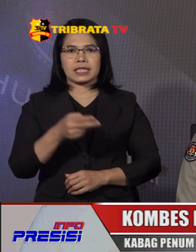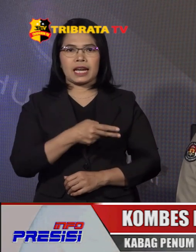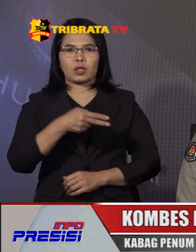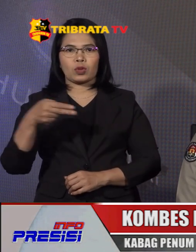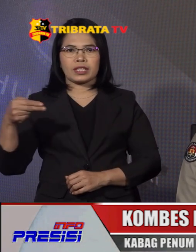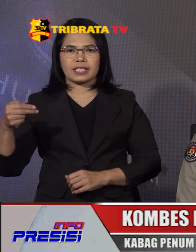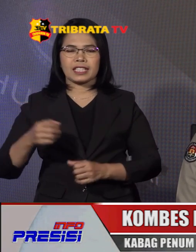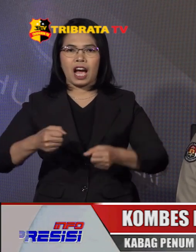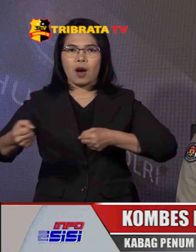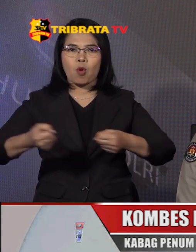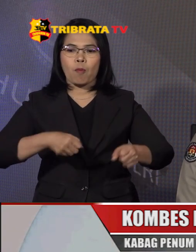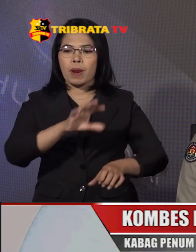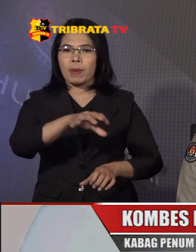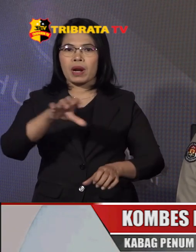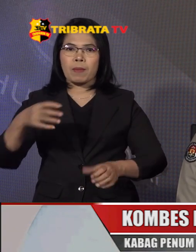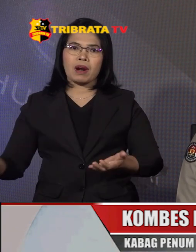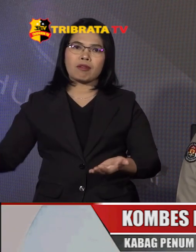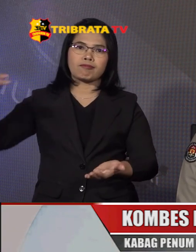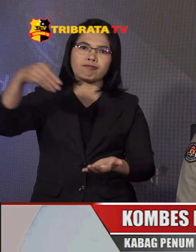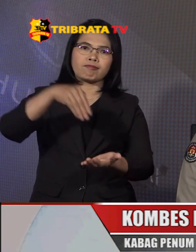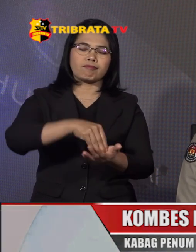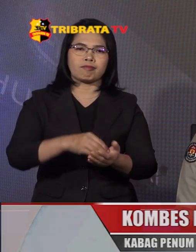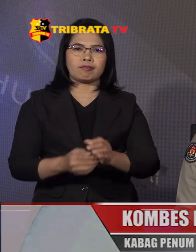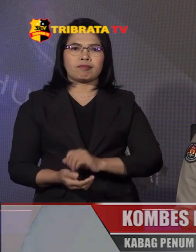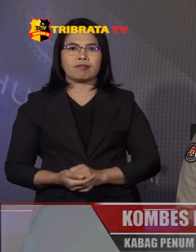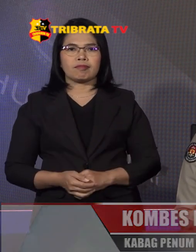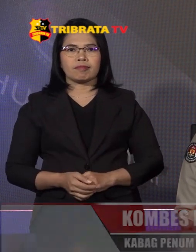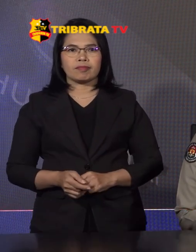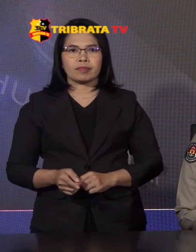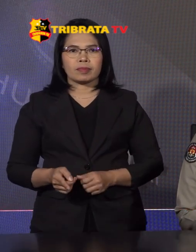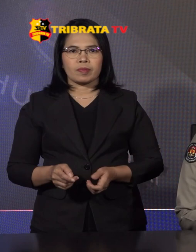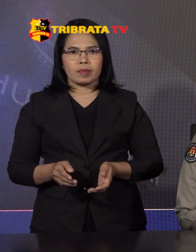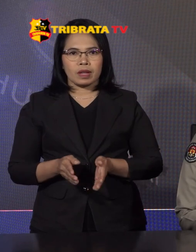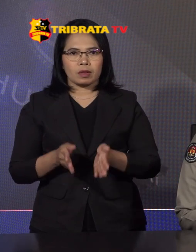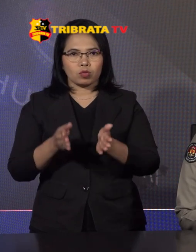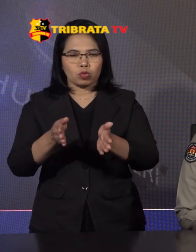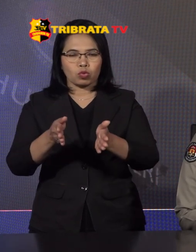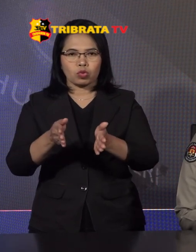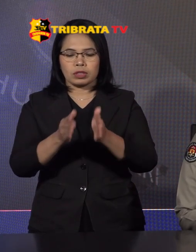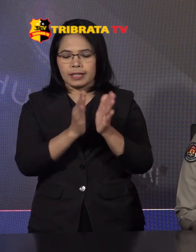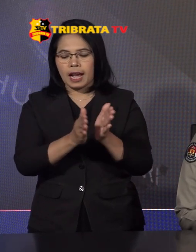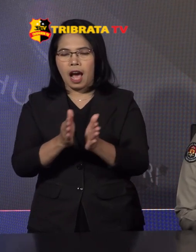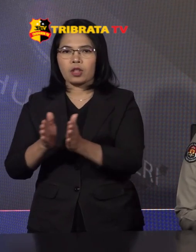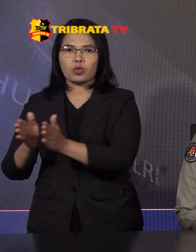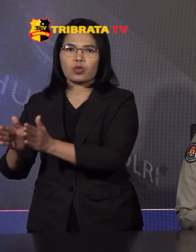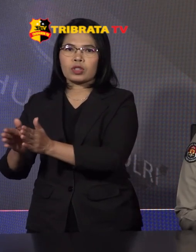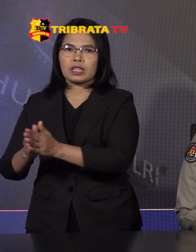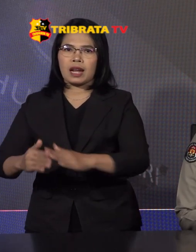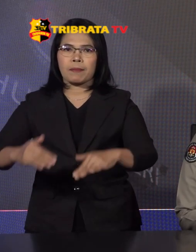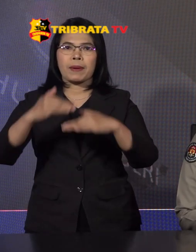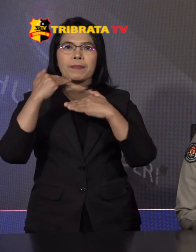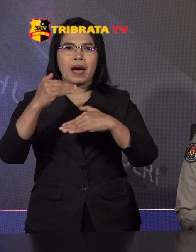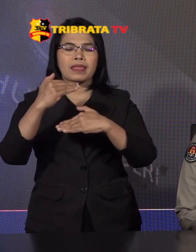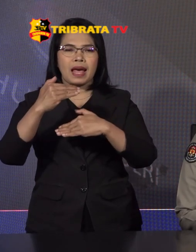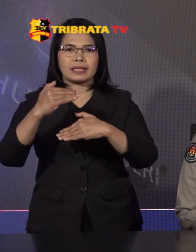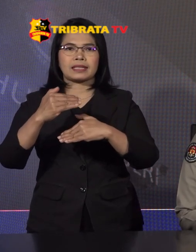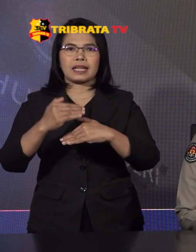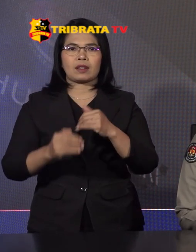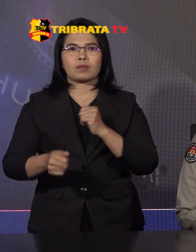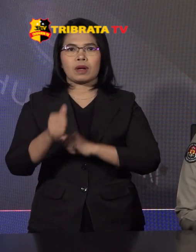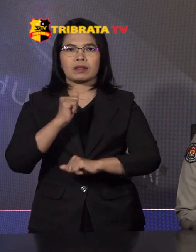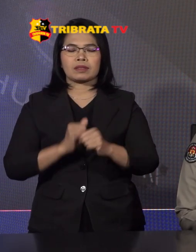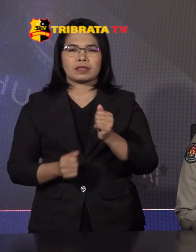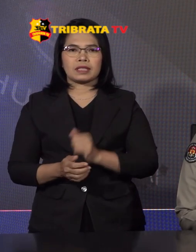mobil barang pengangkut yang dikecualikan sebagaimana diatur dalam pembatasan operasional